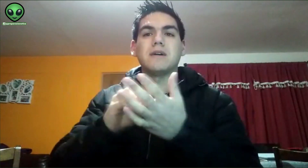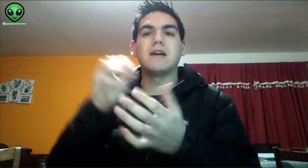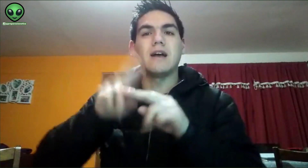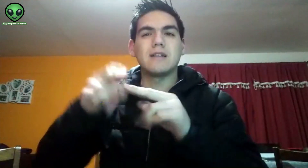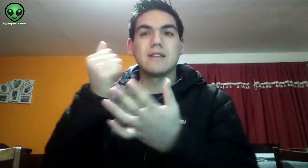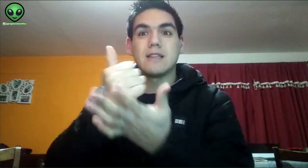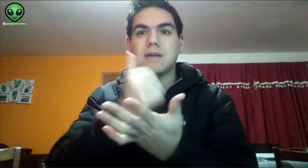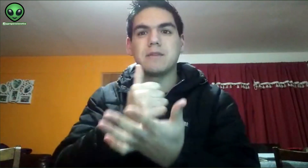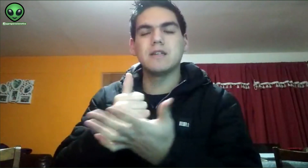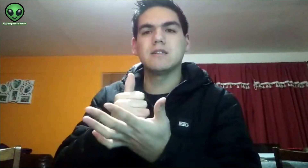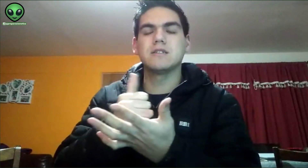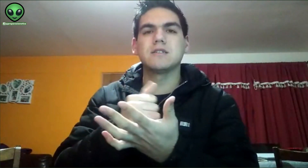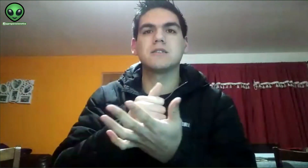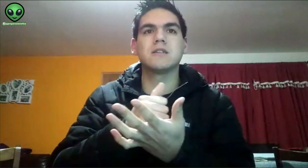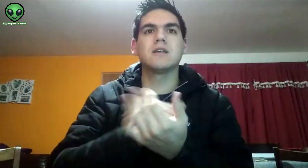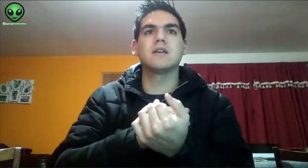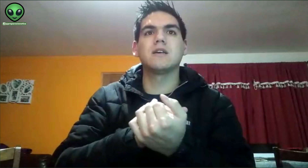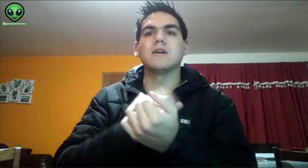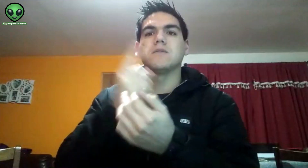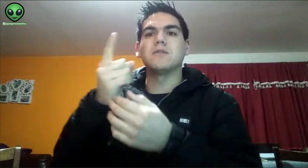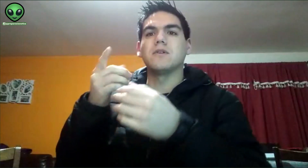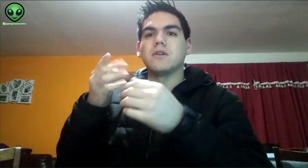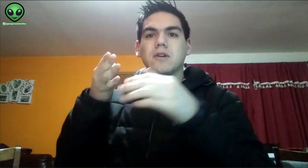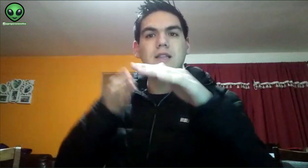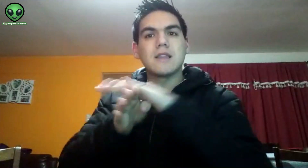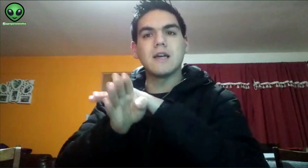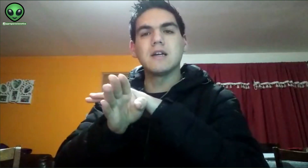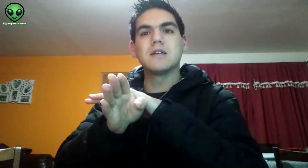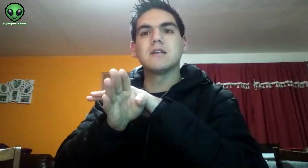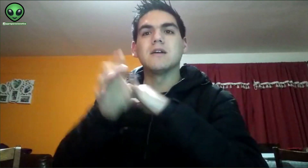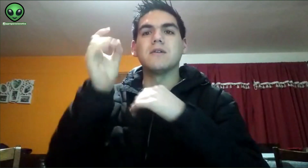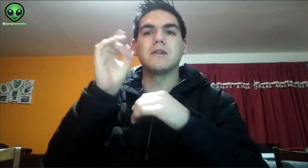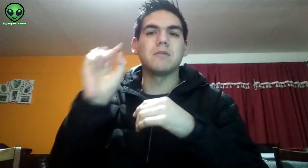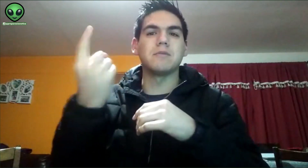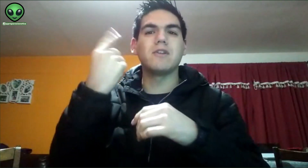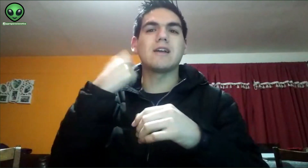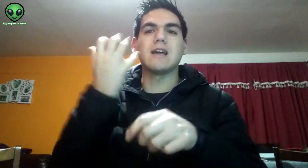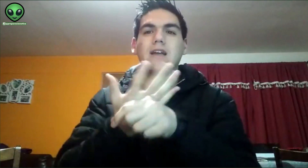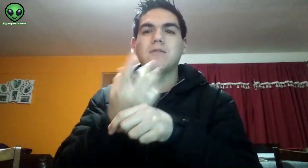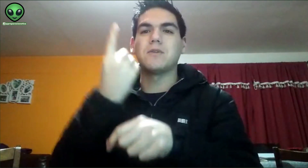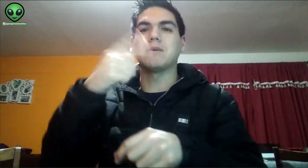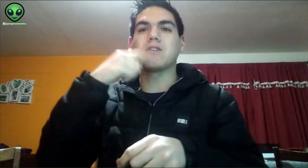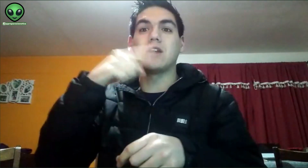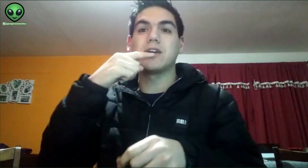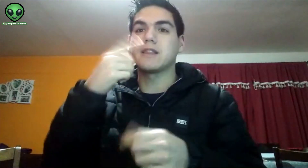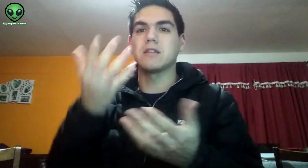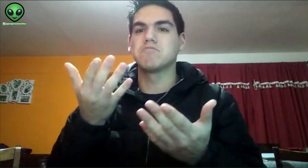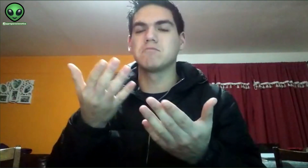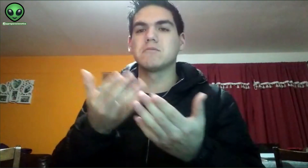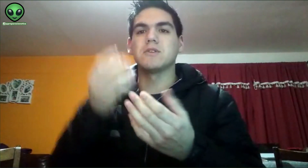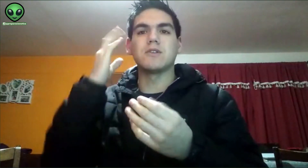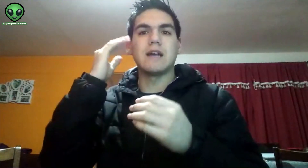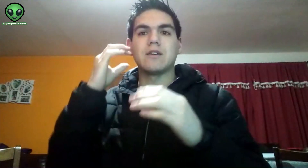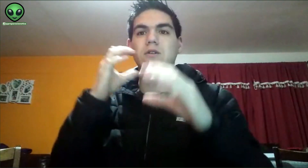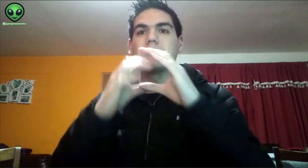más hacen trámites, uno entra, lo primero es que hay una persona oyente y no sabe